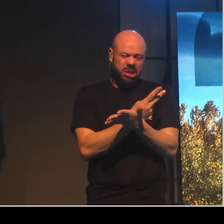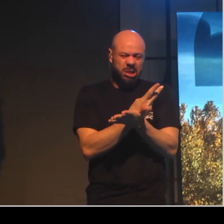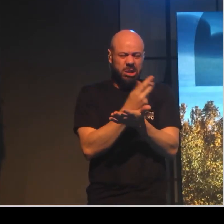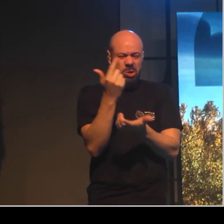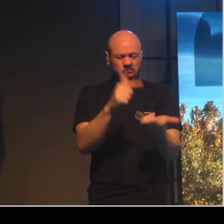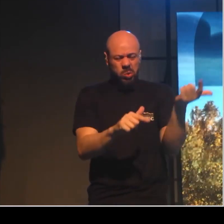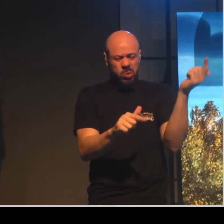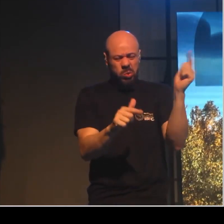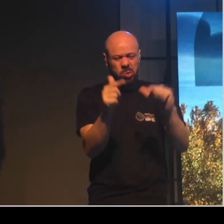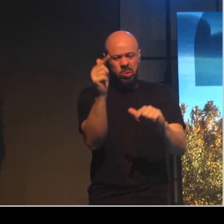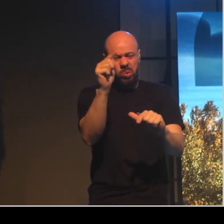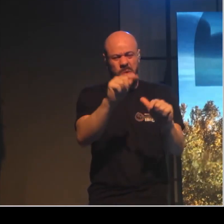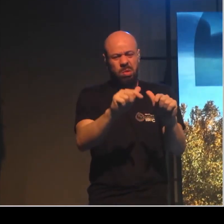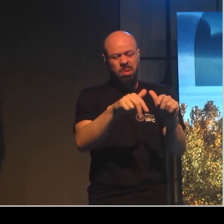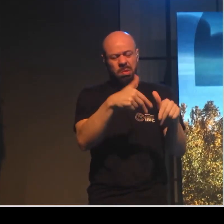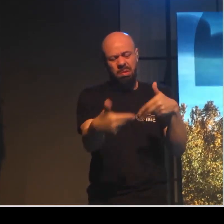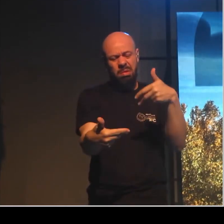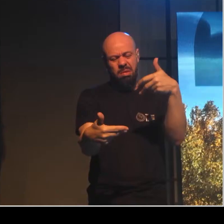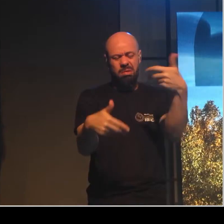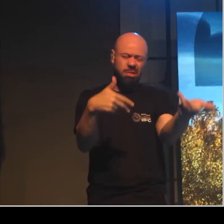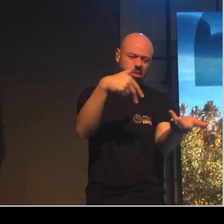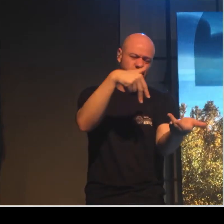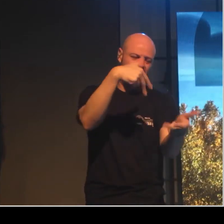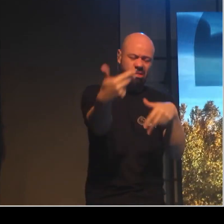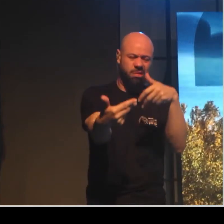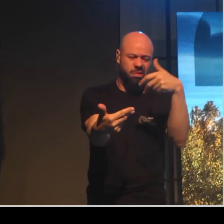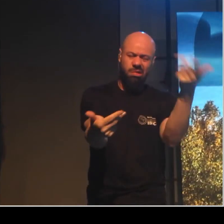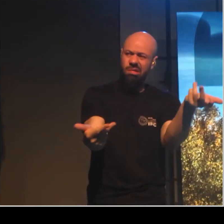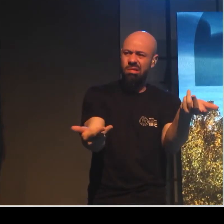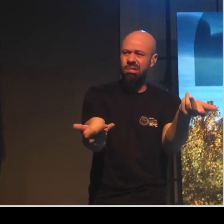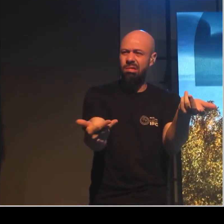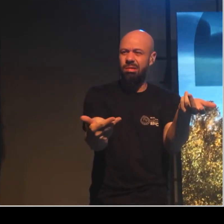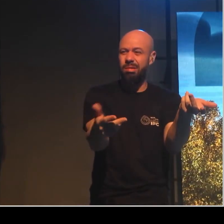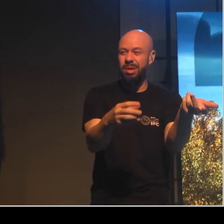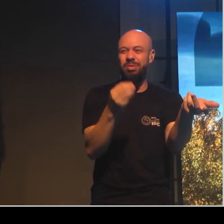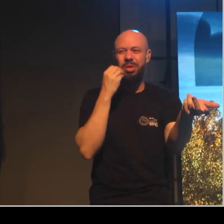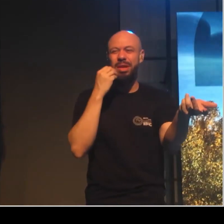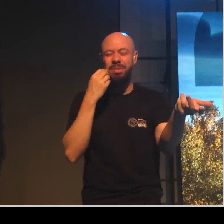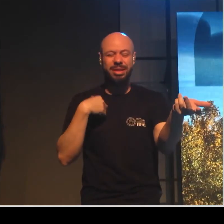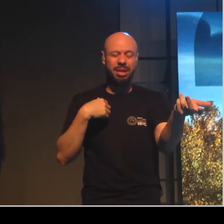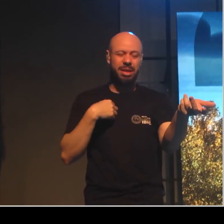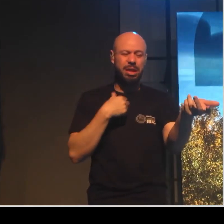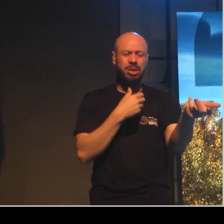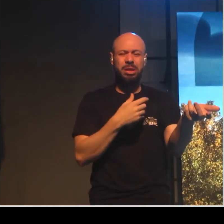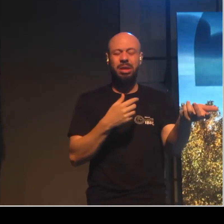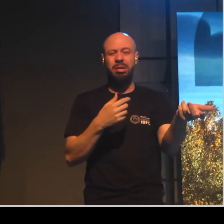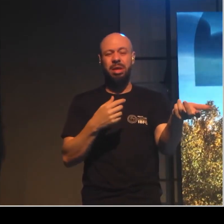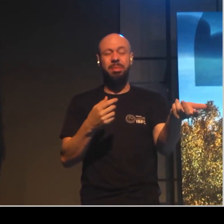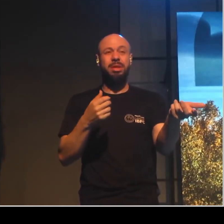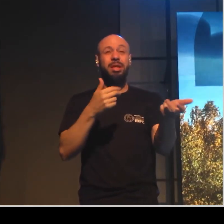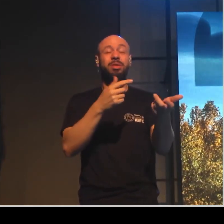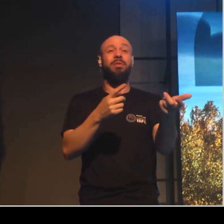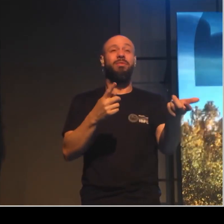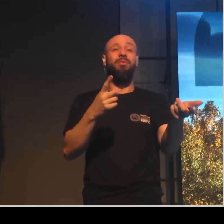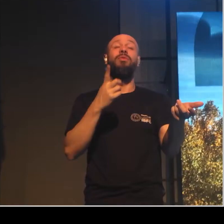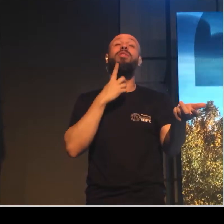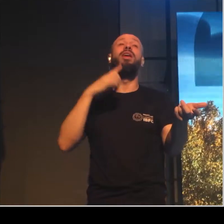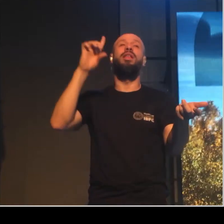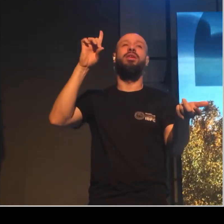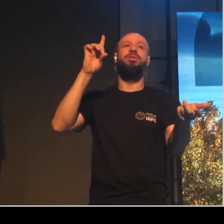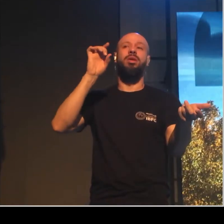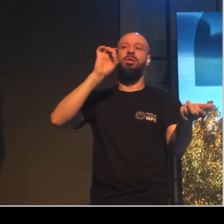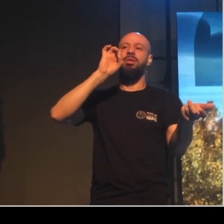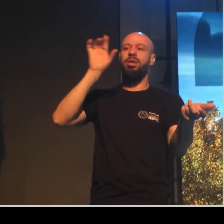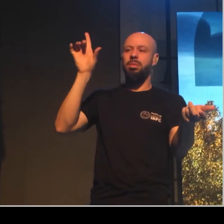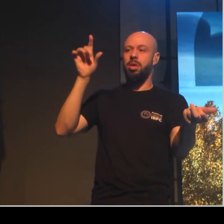Talvez você foi testado esse ano e você abriu mão da vontade de Deus